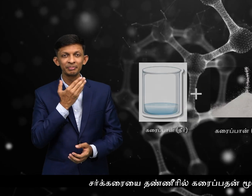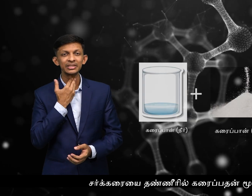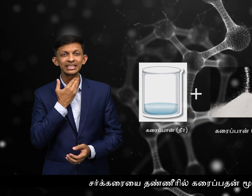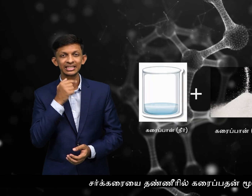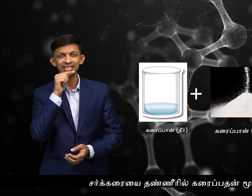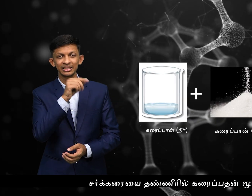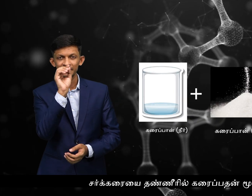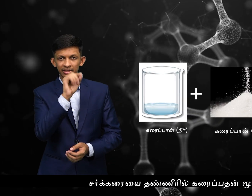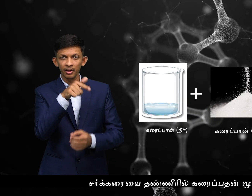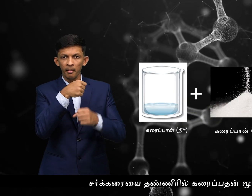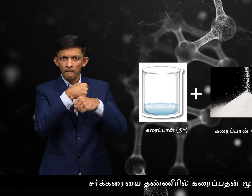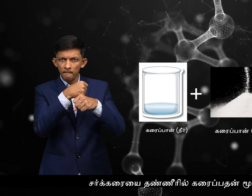சர்க்கரையை தண்ணீரில் கரைப்பதின் மூலம்